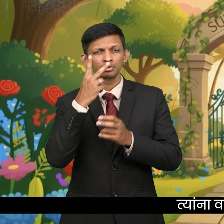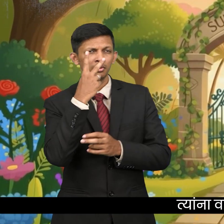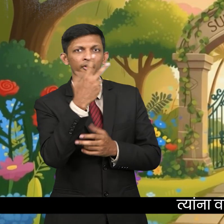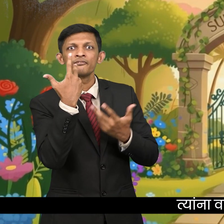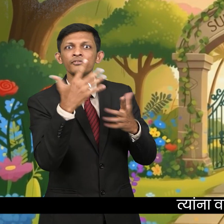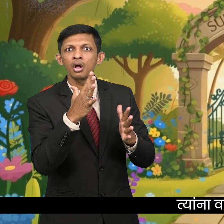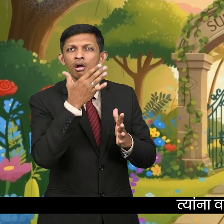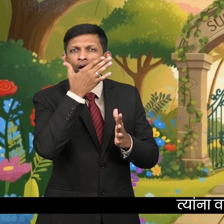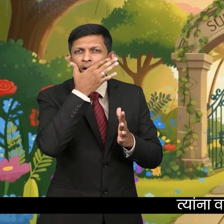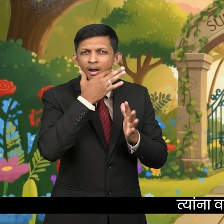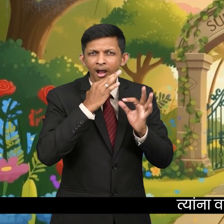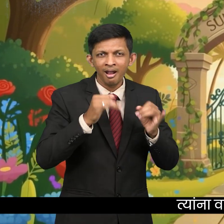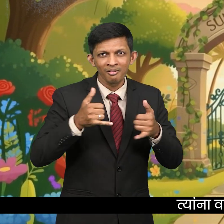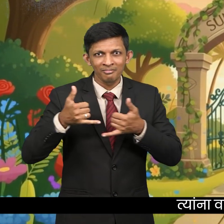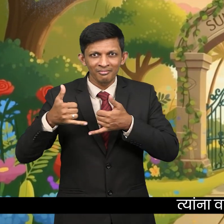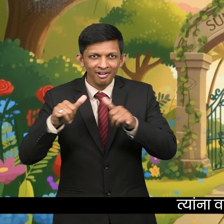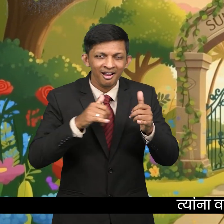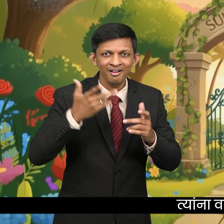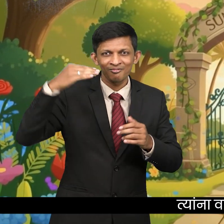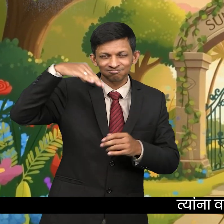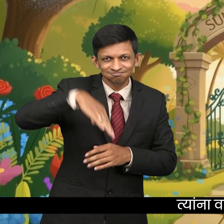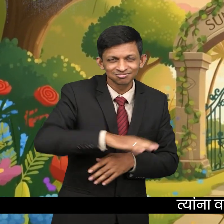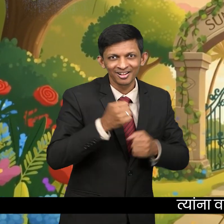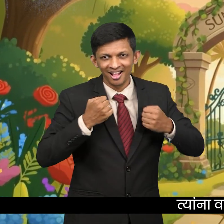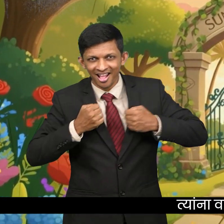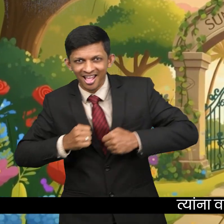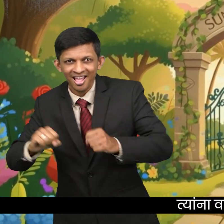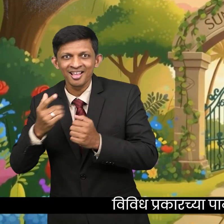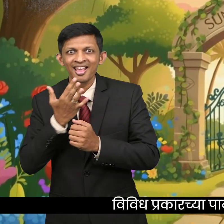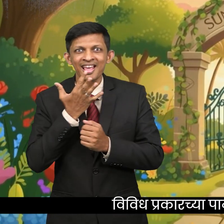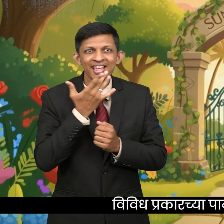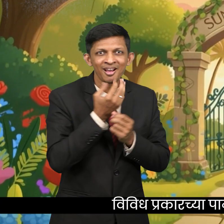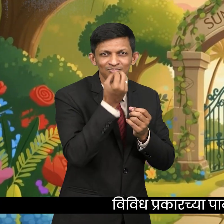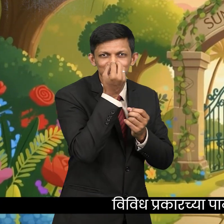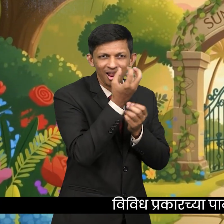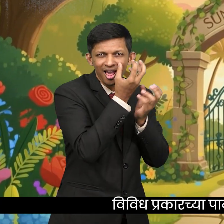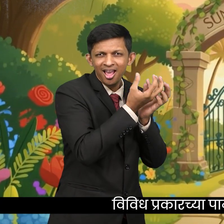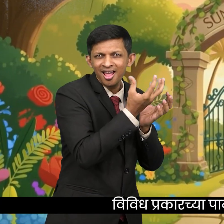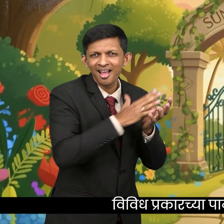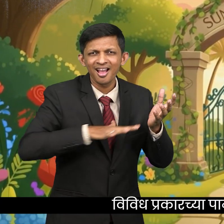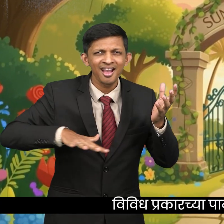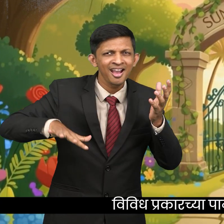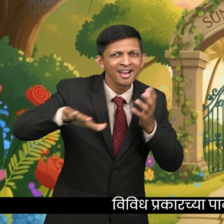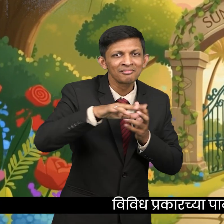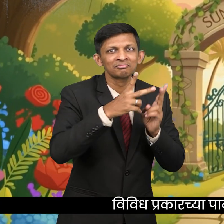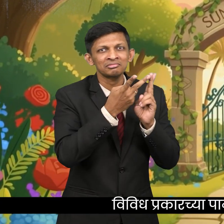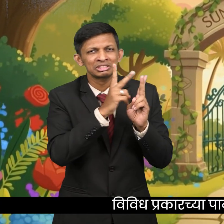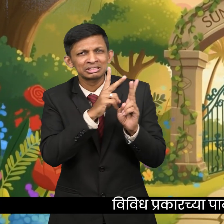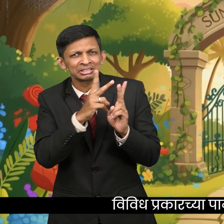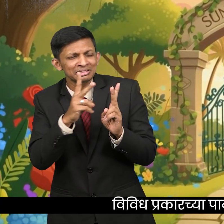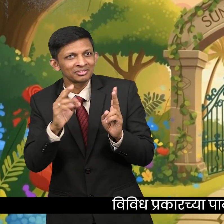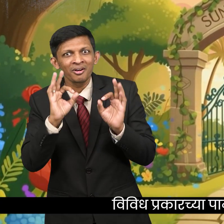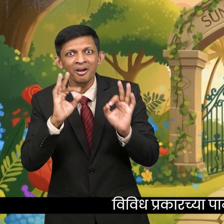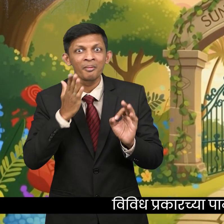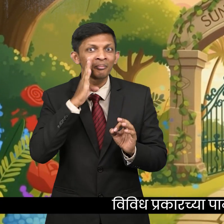त्यांना वाटेत रंगीबेरंगी फुले आणि विविध प्रकारच्या पानांनी